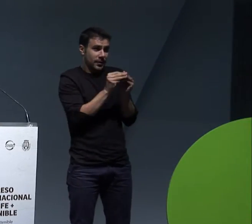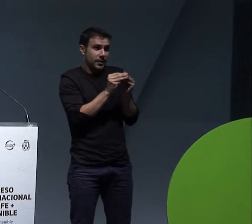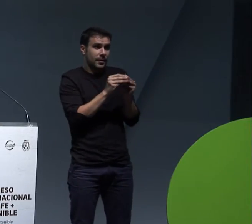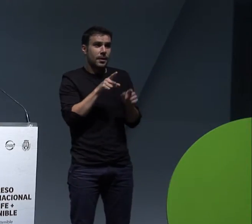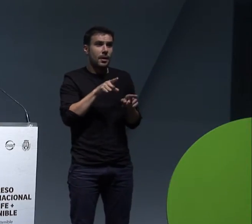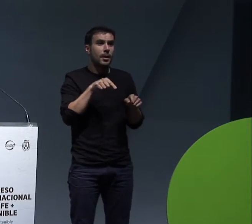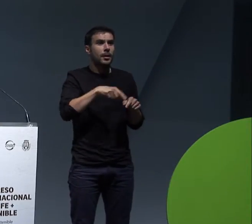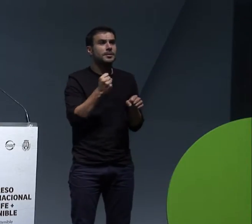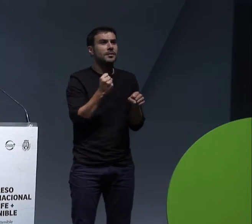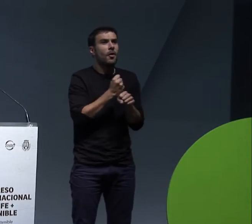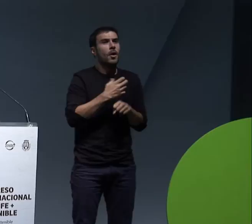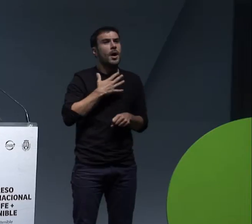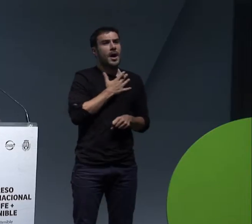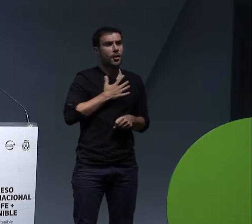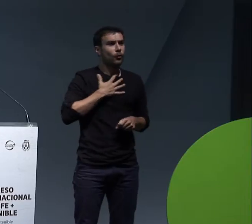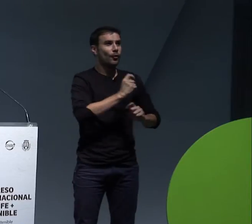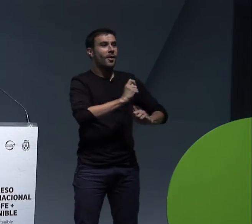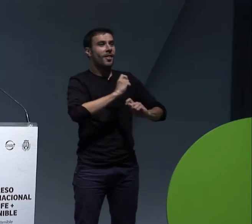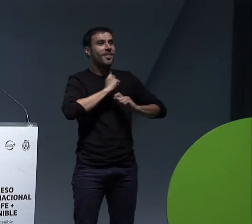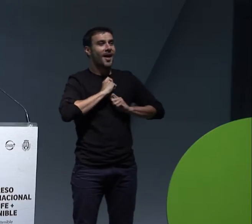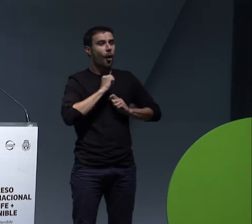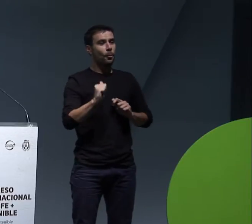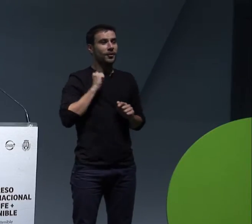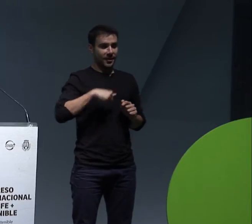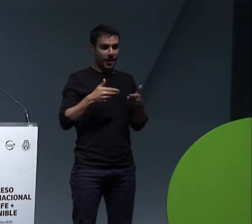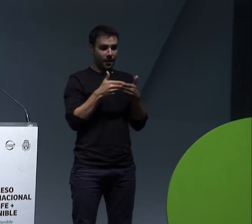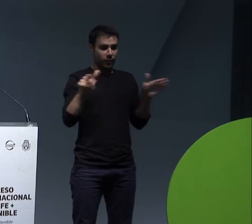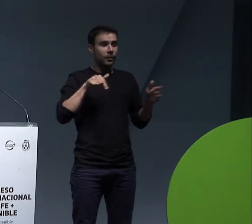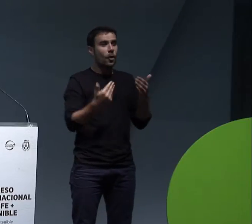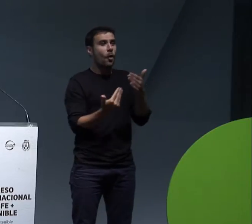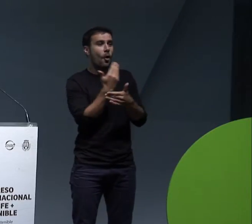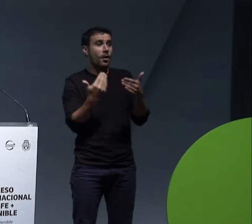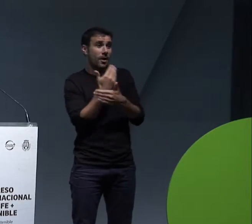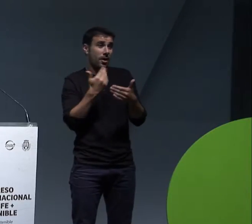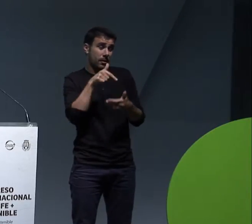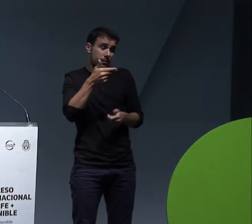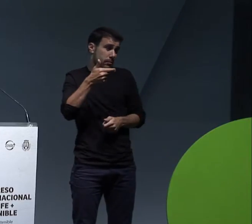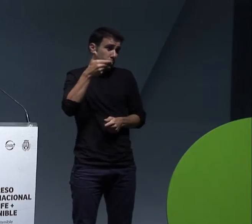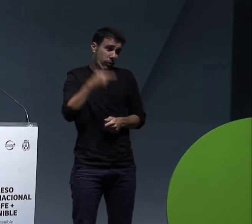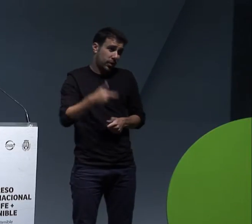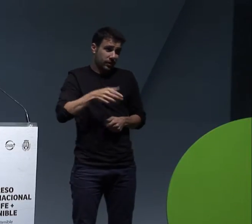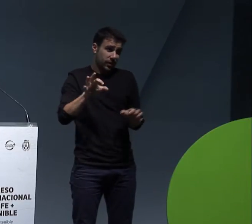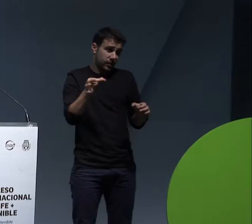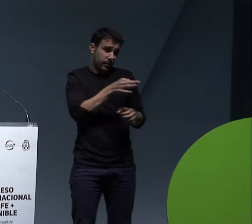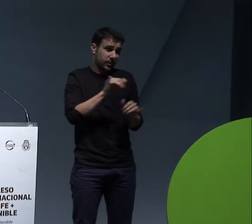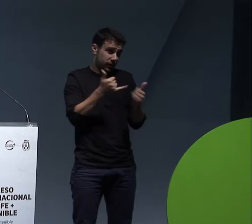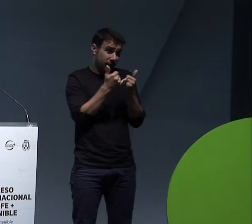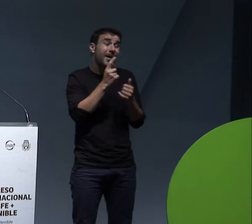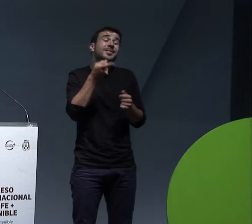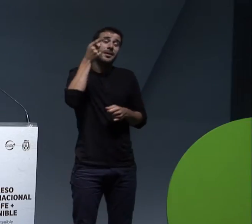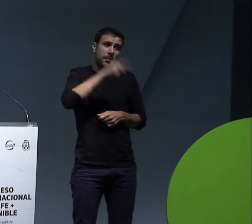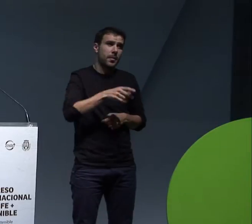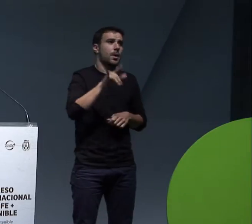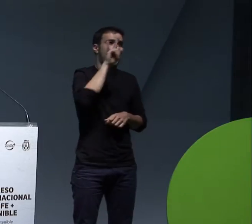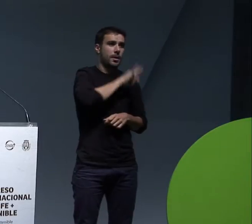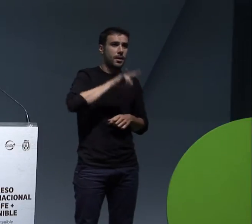de proporcionarme la oportunidad en la apertura de estas jornadas importantísimas en la isla y para Canarias,